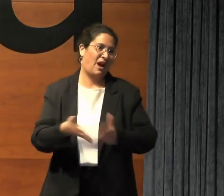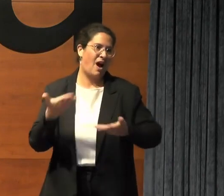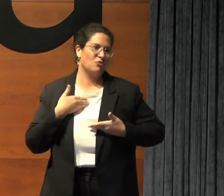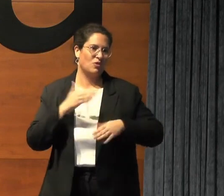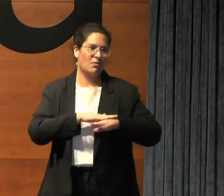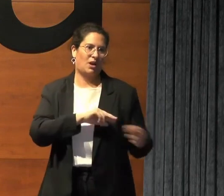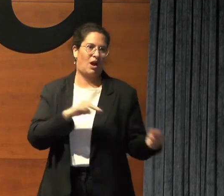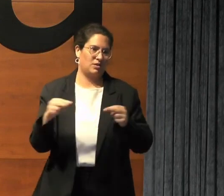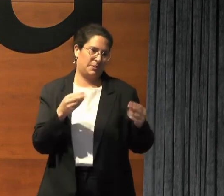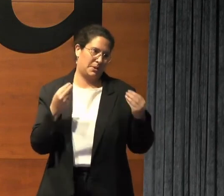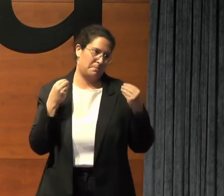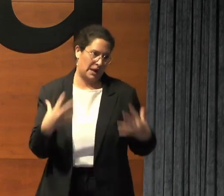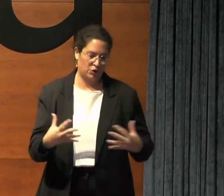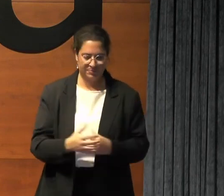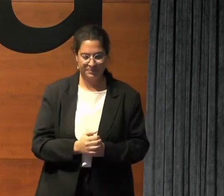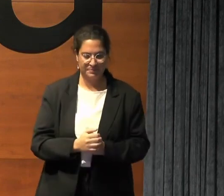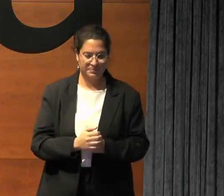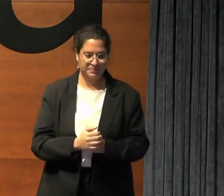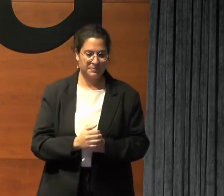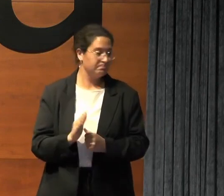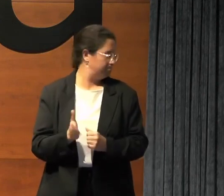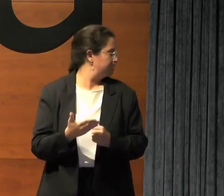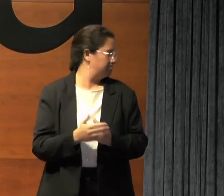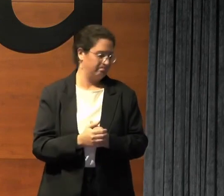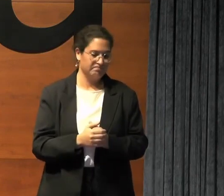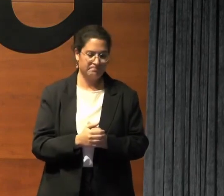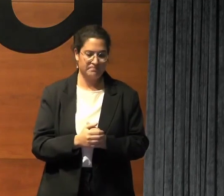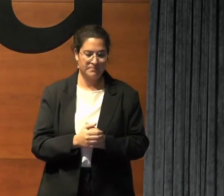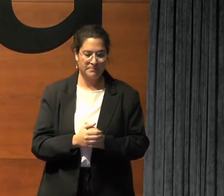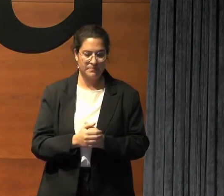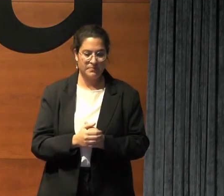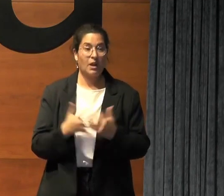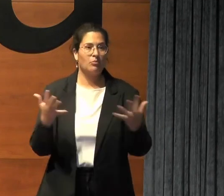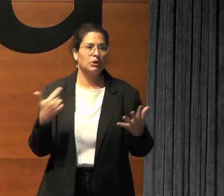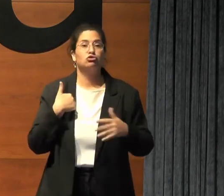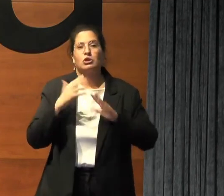recursos para dar respuesta de manera eficaz y eficiente a la interpretación.